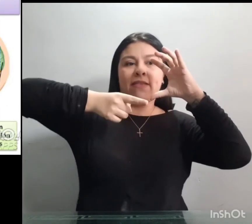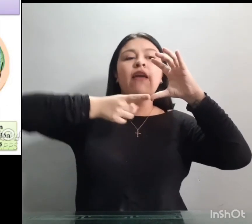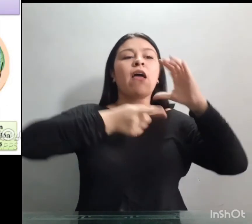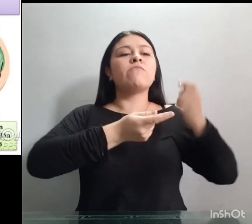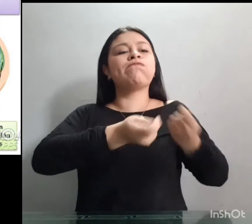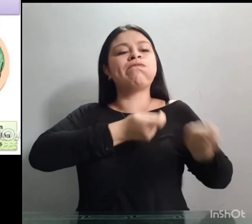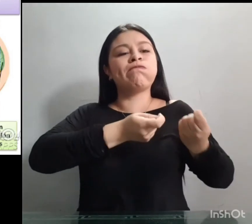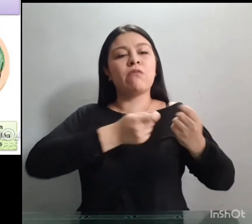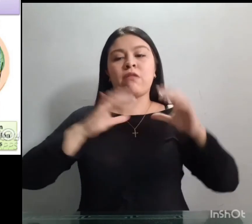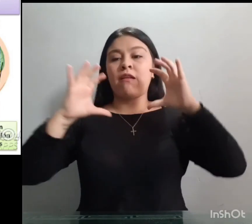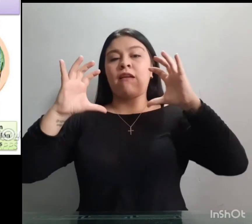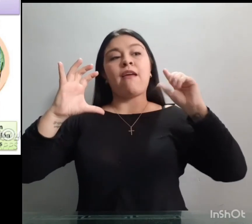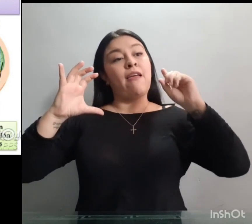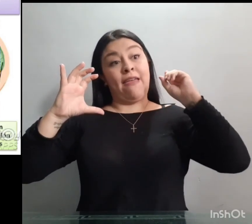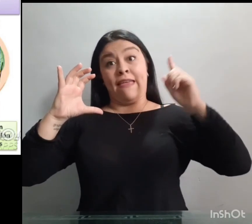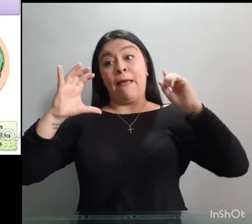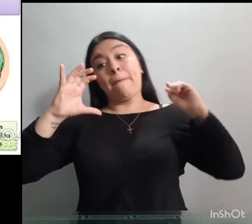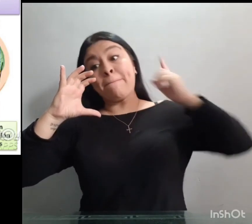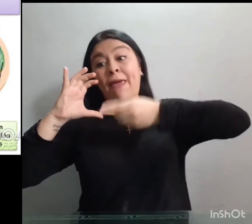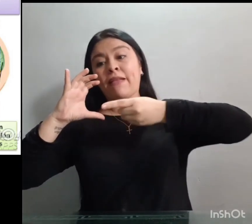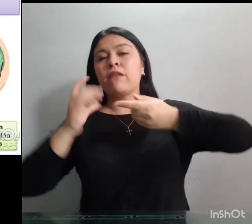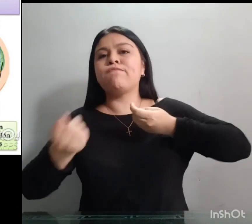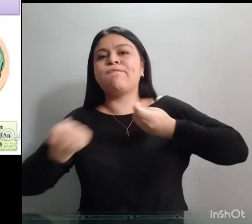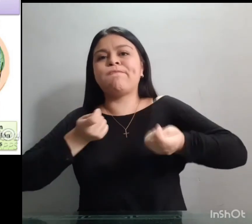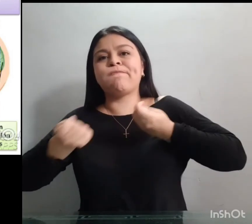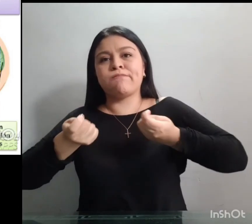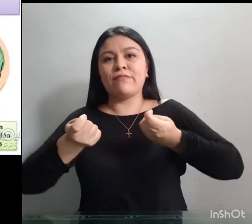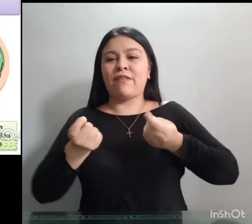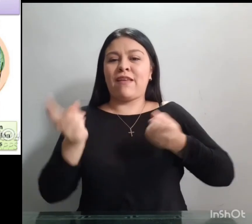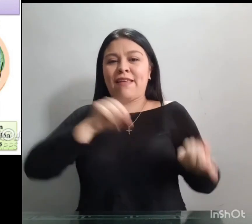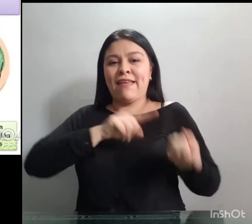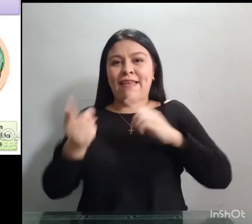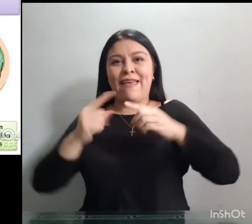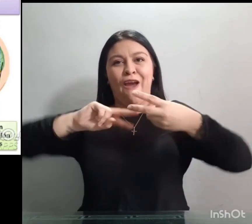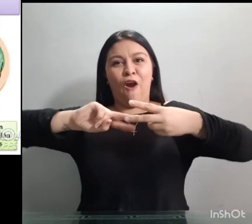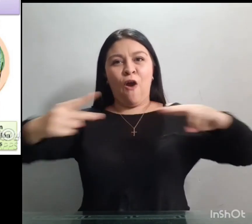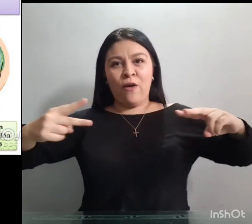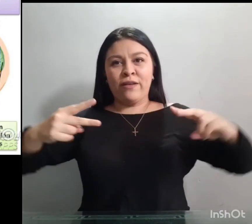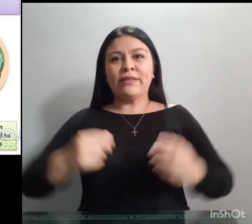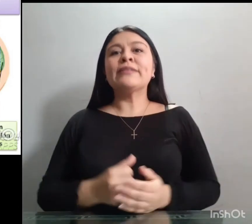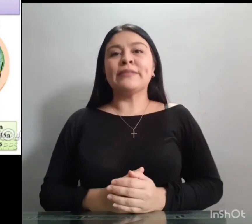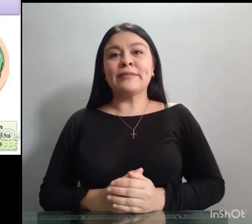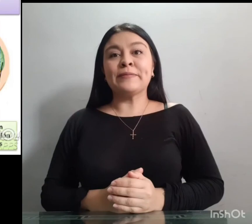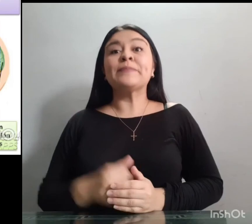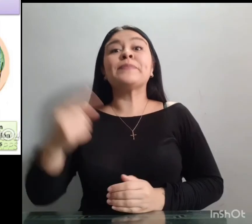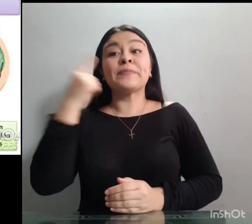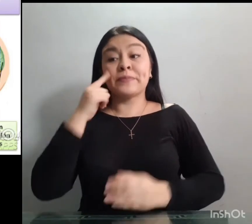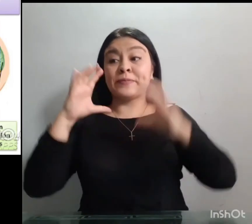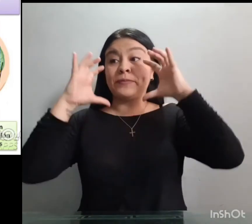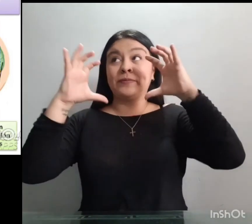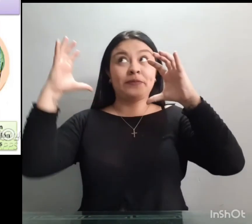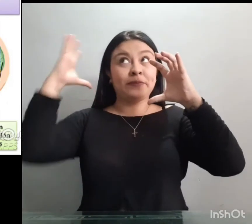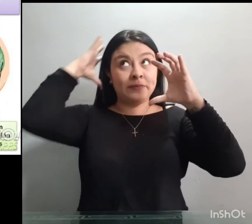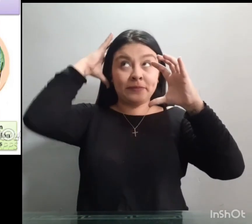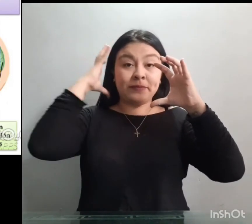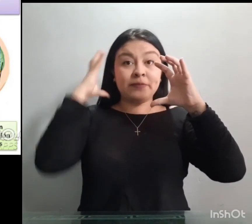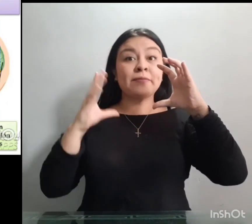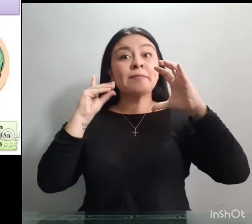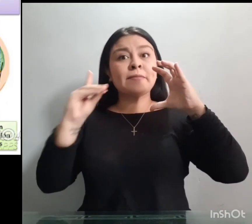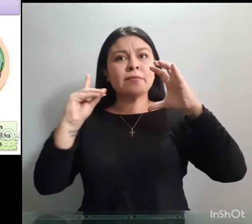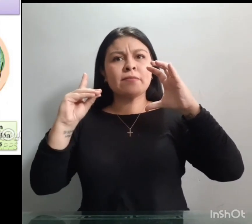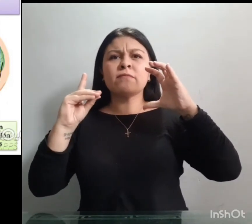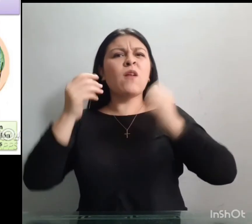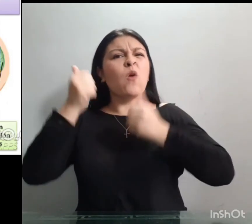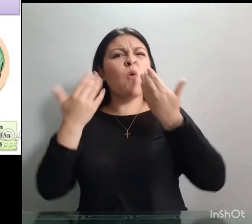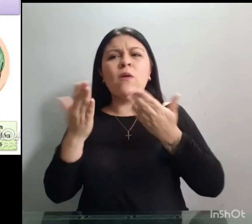los movimientos del lado derecho del cuerpo. El hemisferio derecho se encarga de los